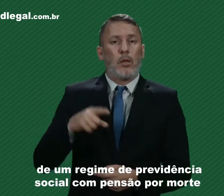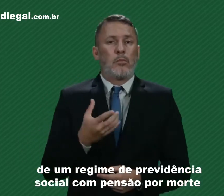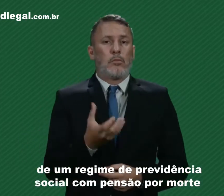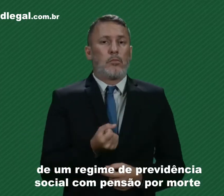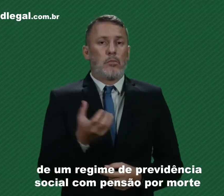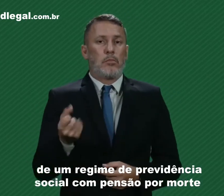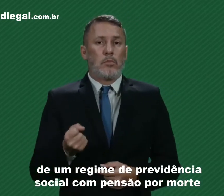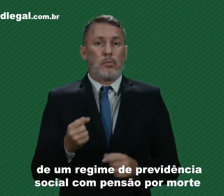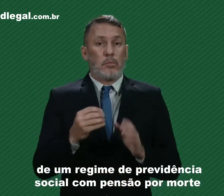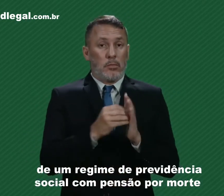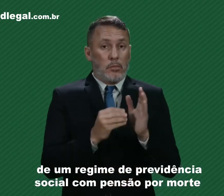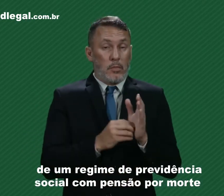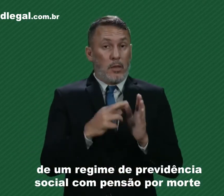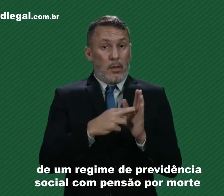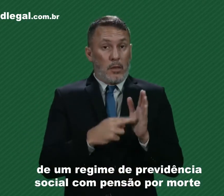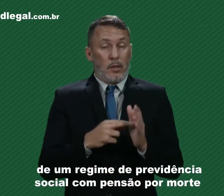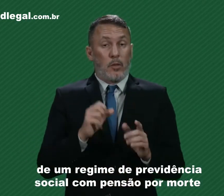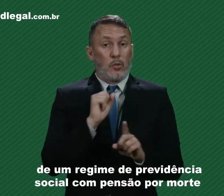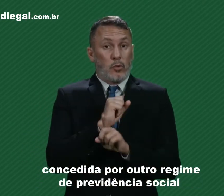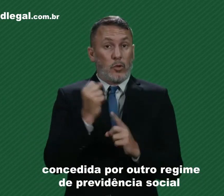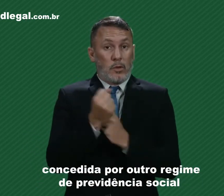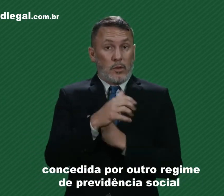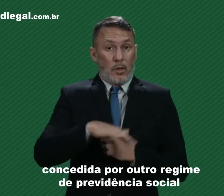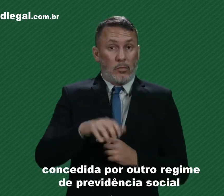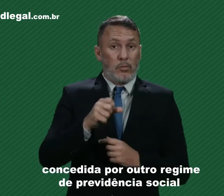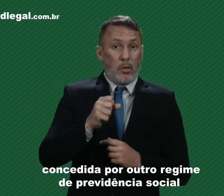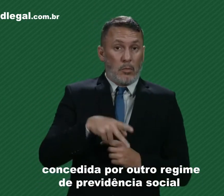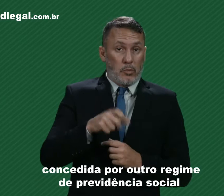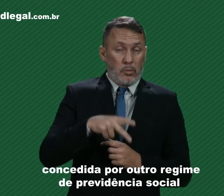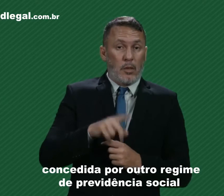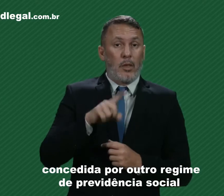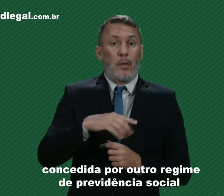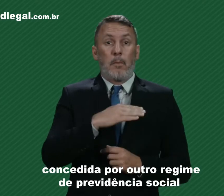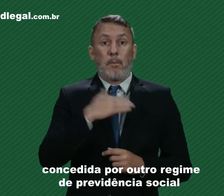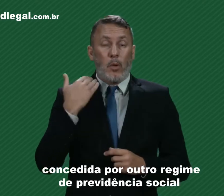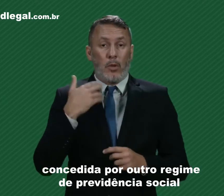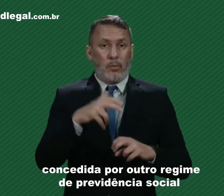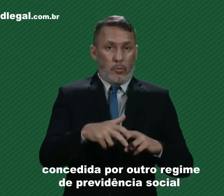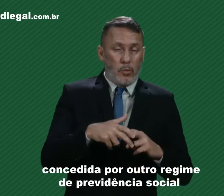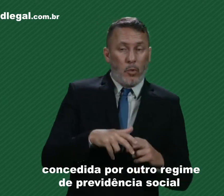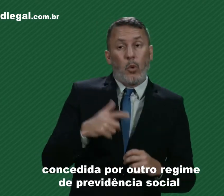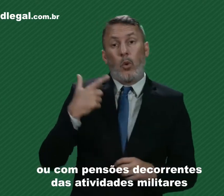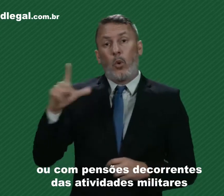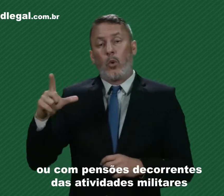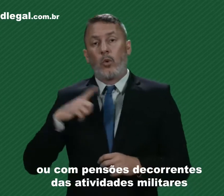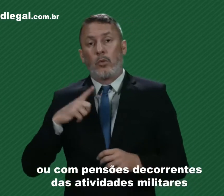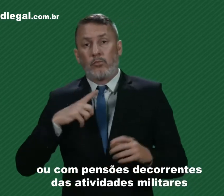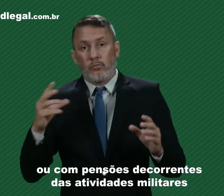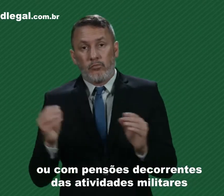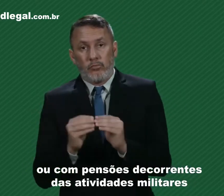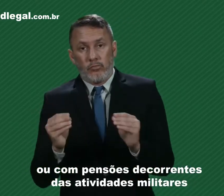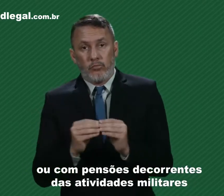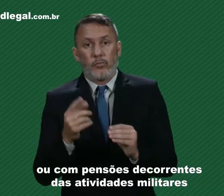regime de previdência social com pensão por morte concedida por outro regime de previdência social ou com pensões decorrentes